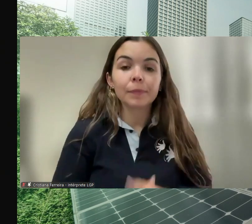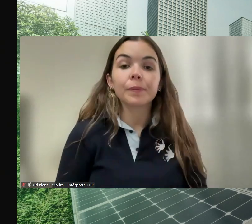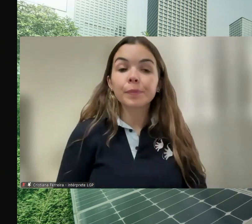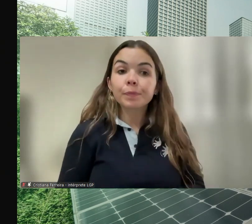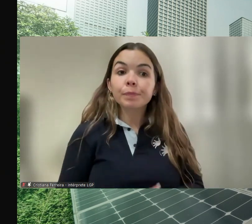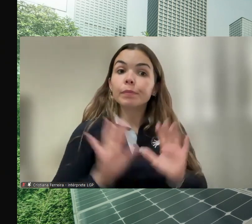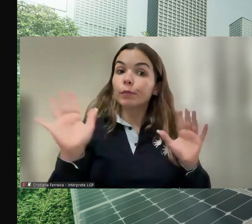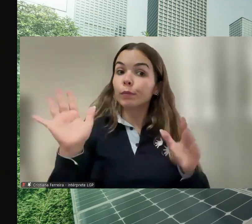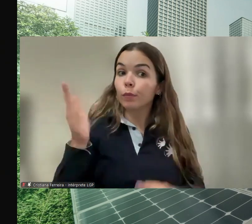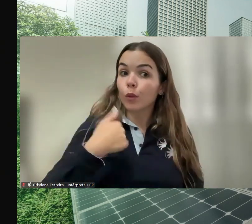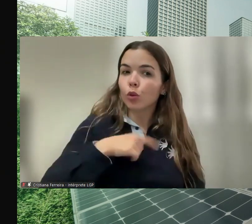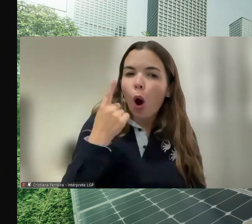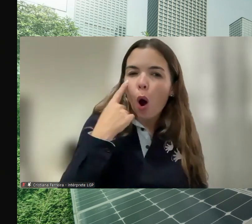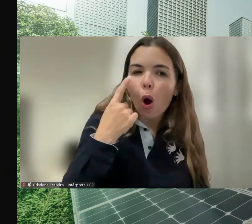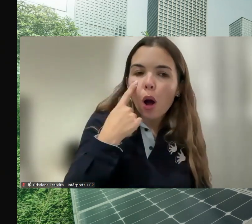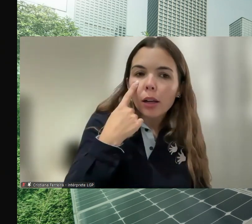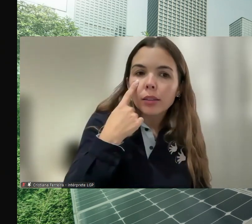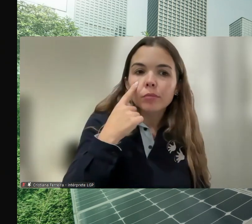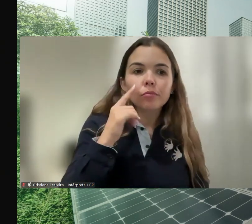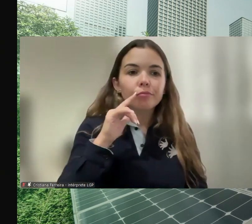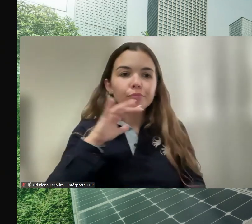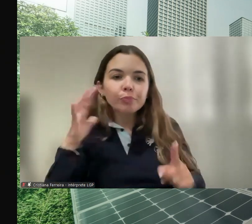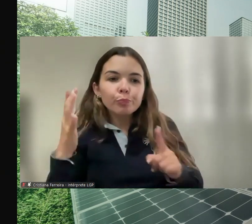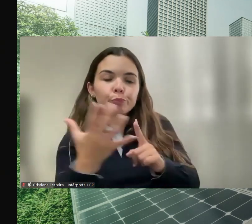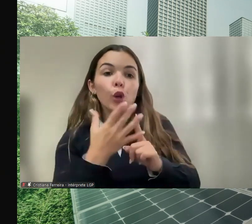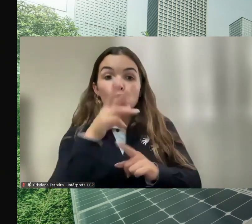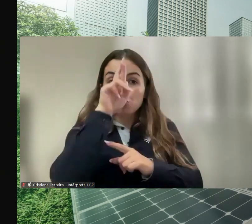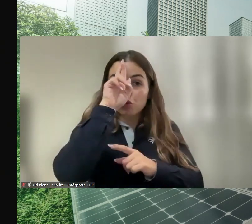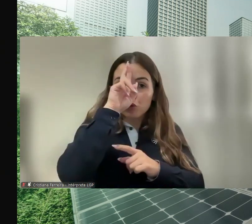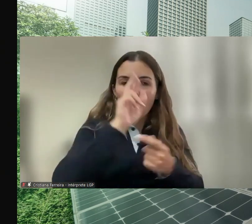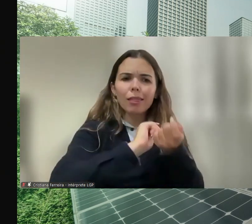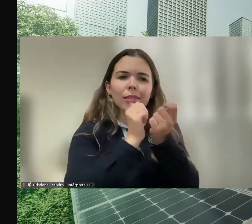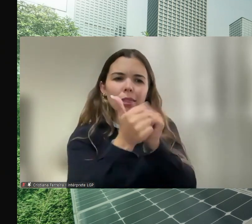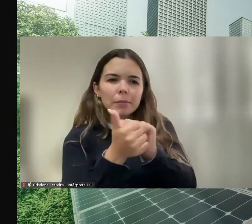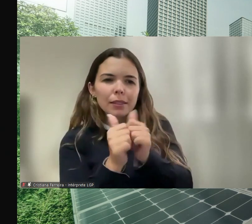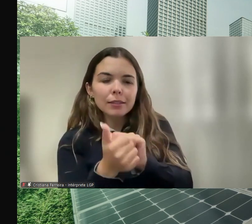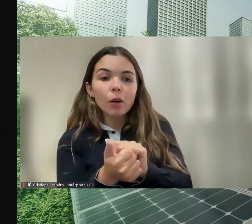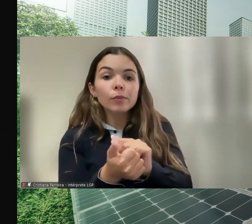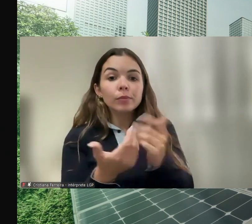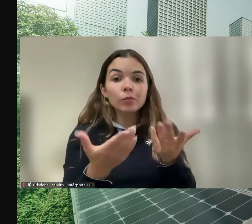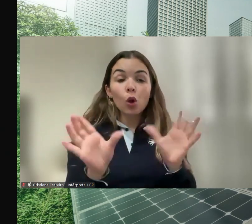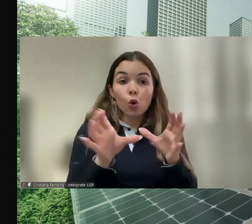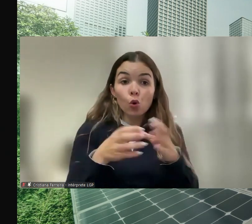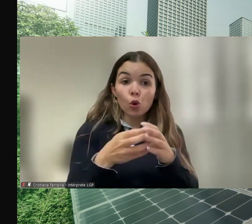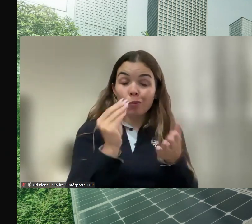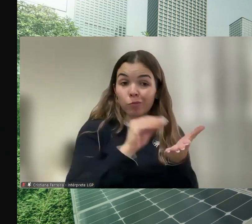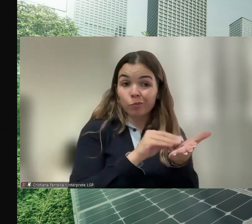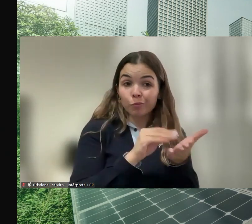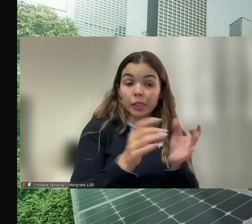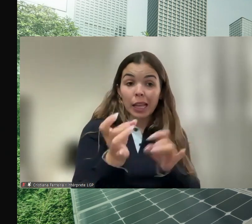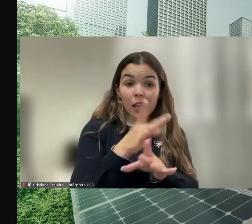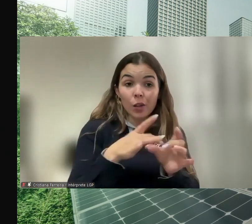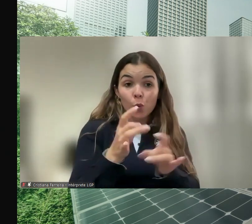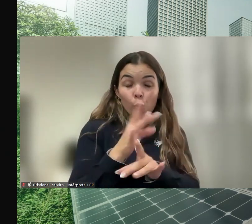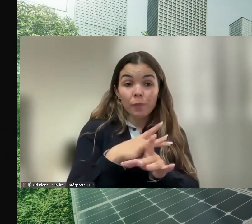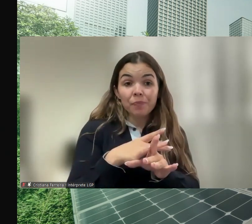Quando olhamos para o panorama europeu, apesar dos esforços em termos de adaptação, os grupos mais vulneráveis na Europa são ainda os